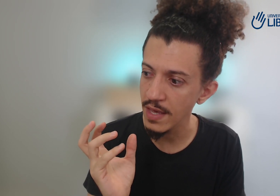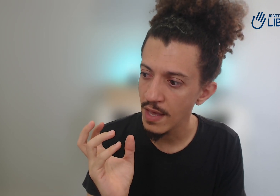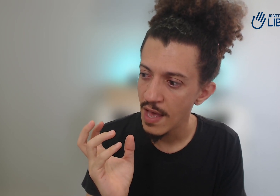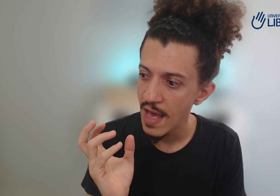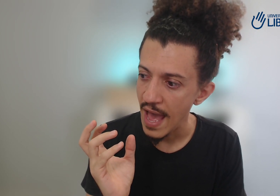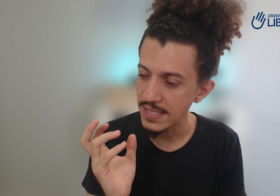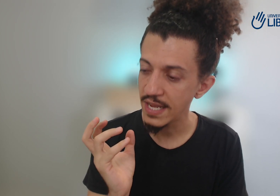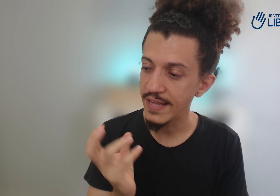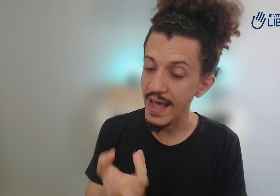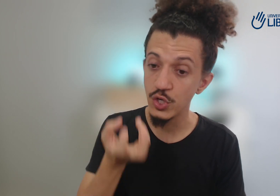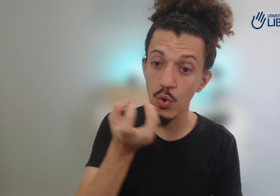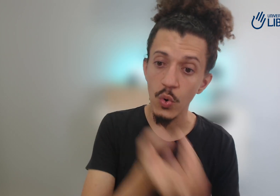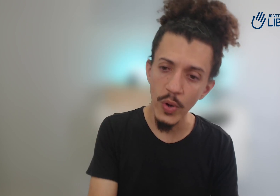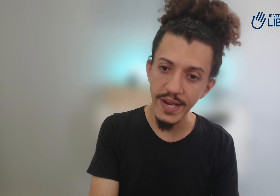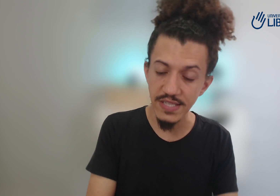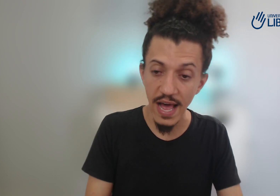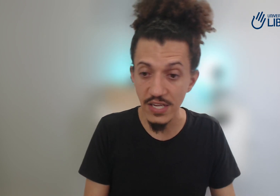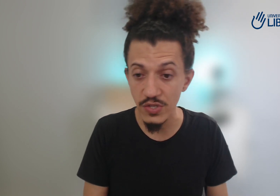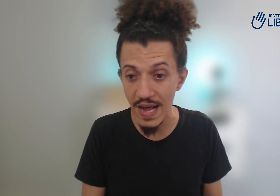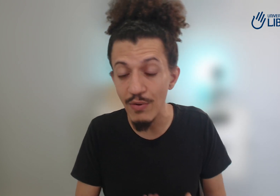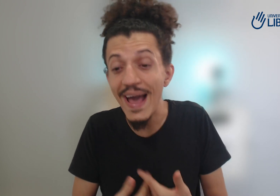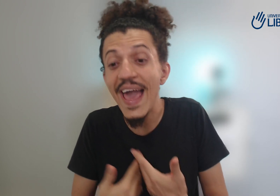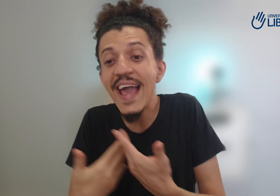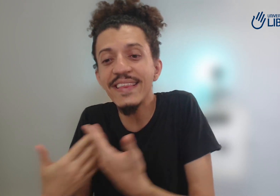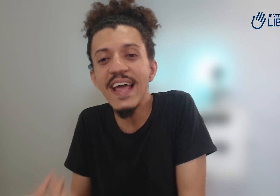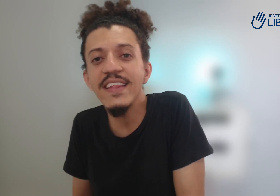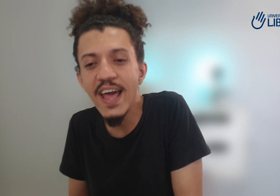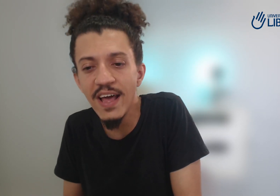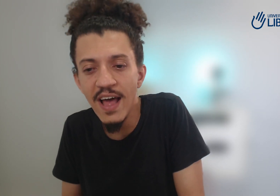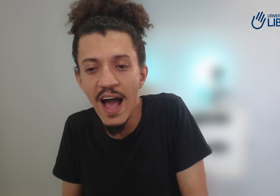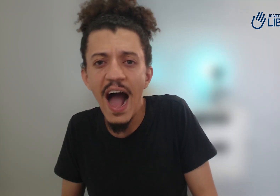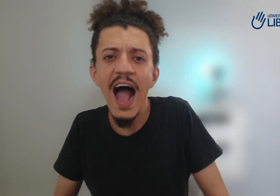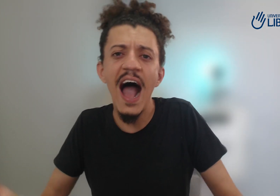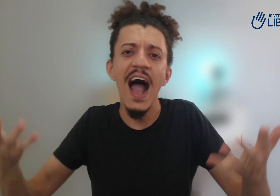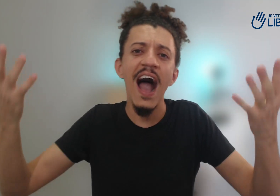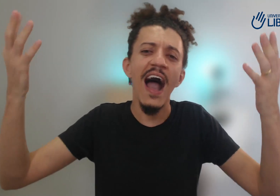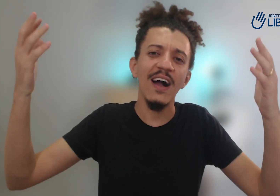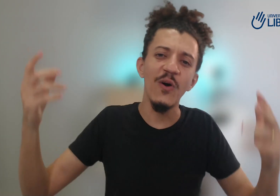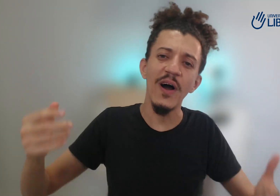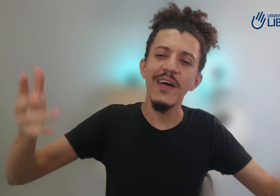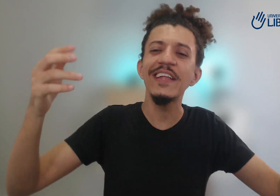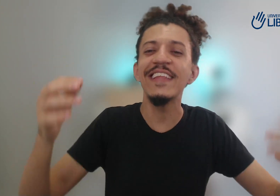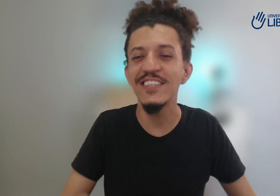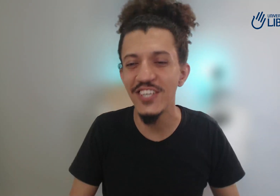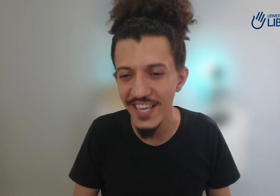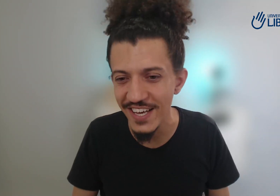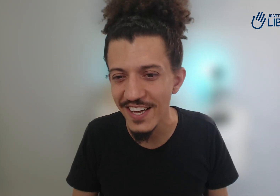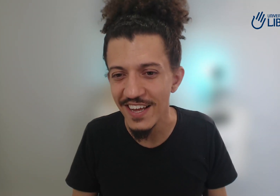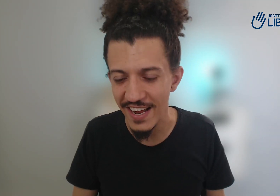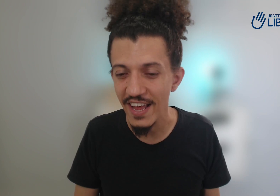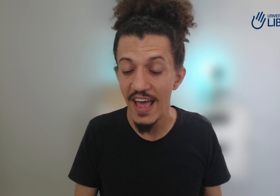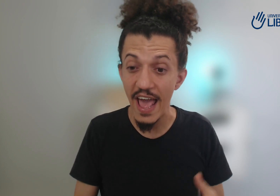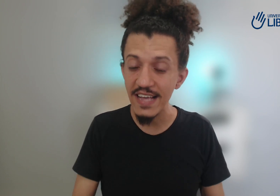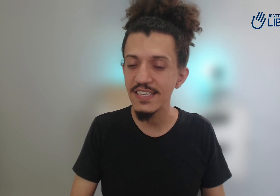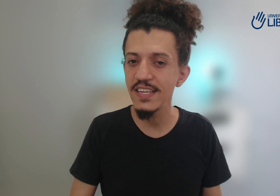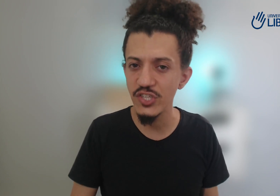que essa ideia de concluir está relacionado a entender. Ah, agora eu entendi, né? É esse